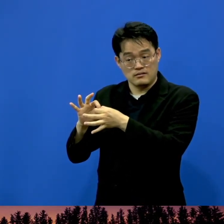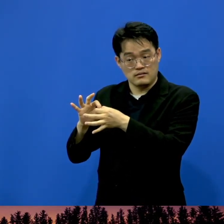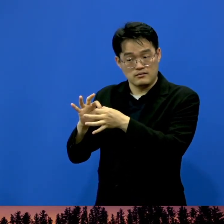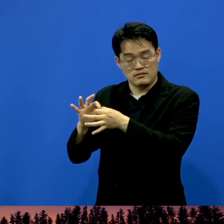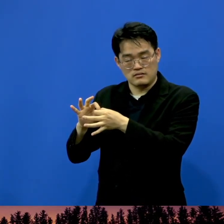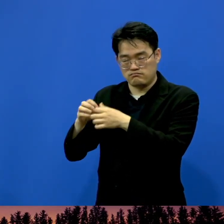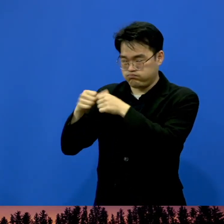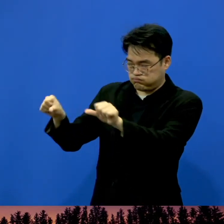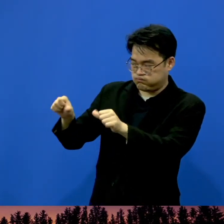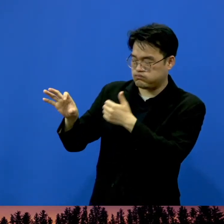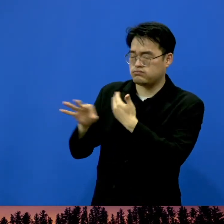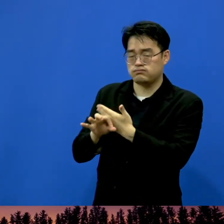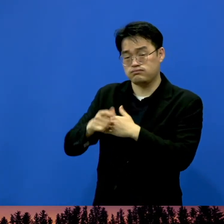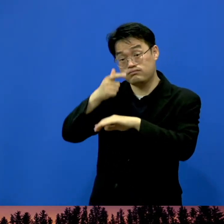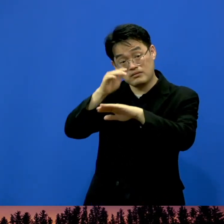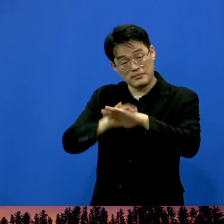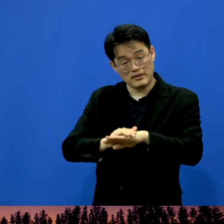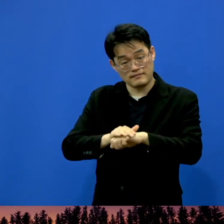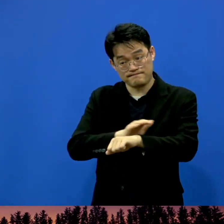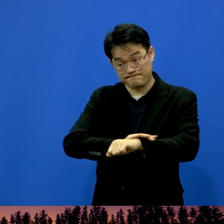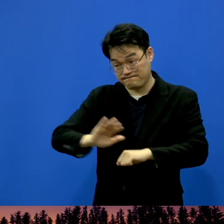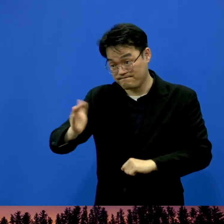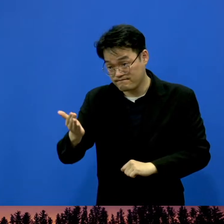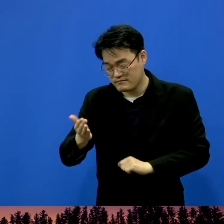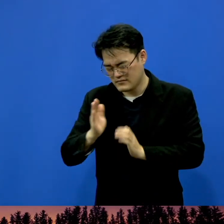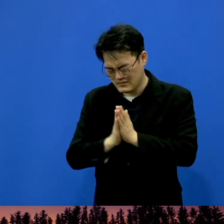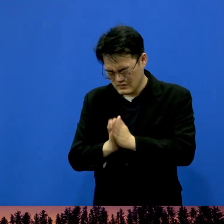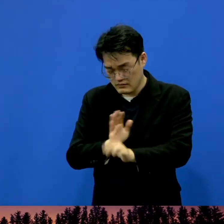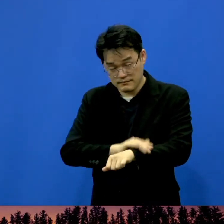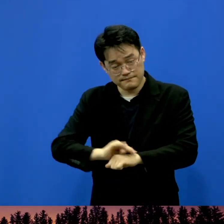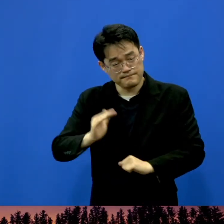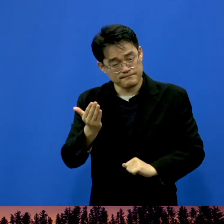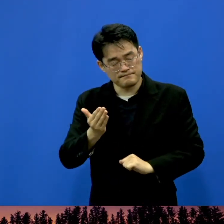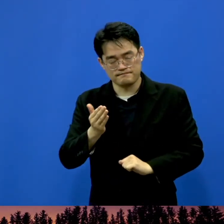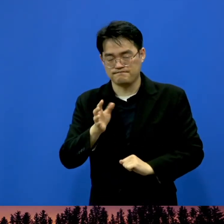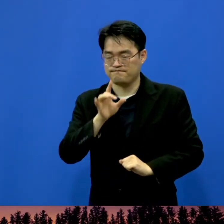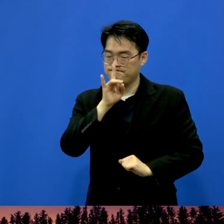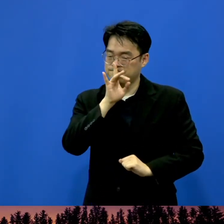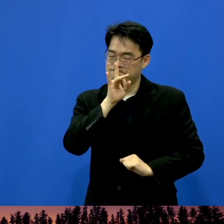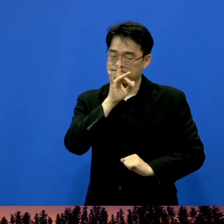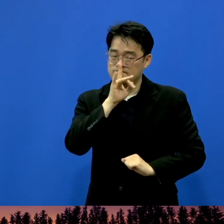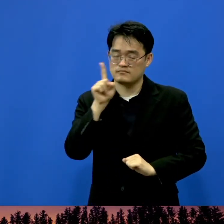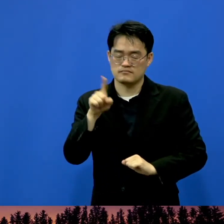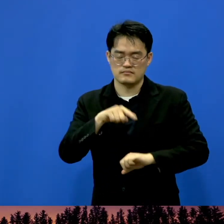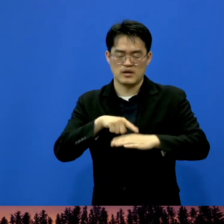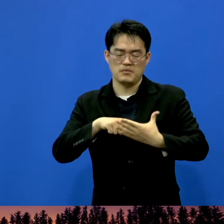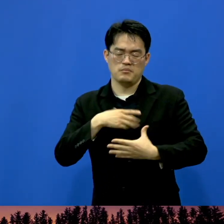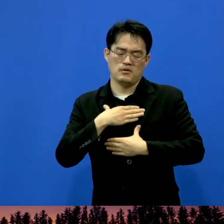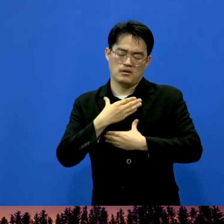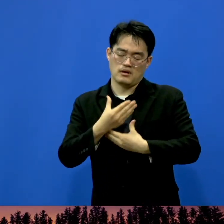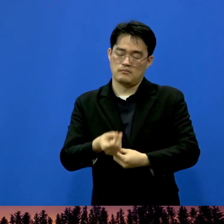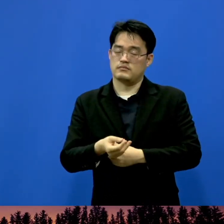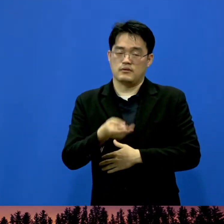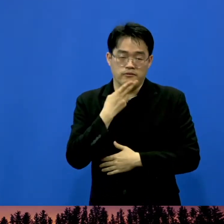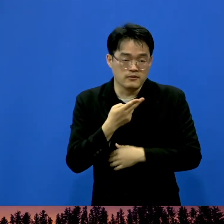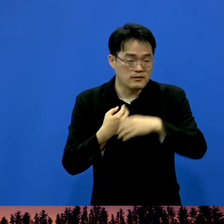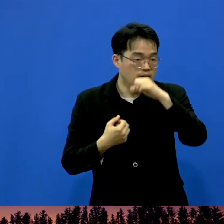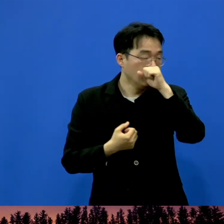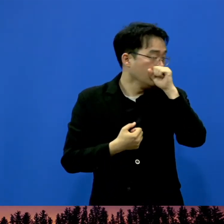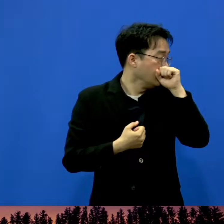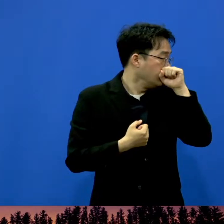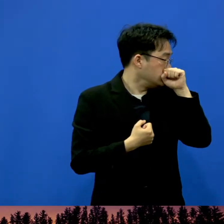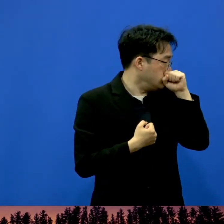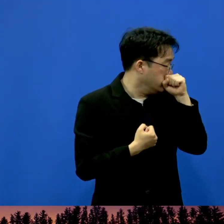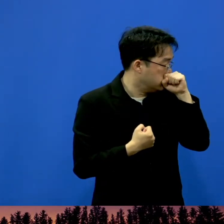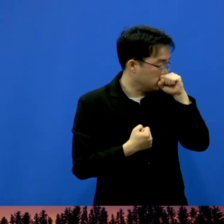되겠어요? 그리고 기도가 되겠습니까? 여러분, 기도를 하는데 뭔가 편안하지 않는 거예요. 편안하지 않는 거예요.